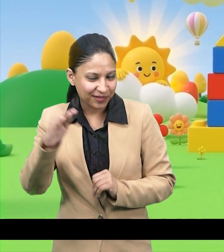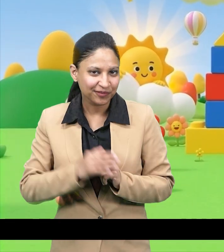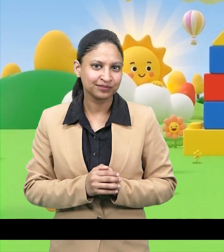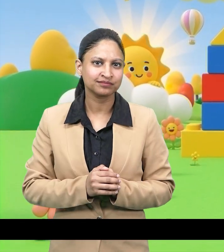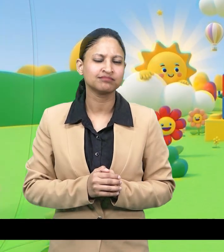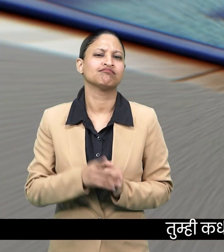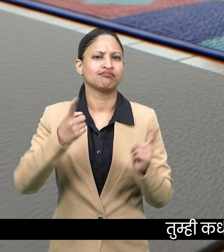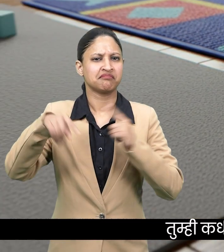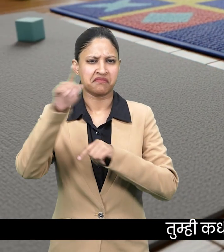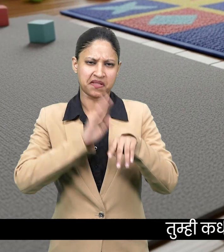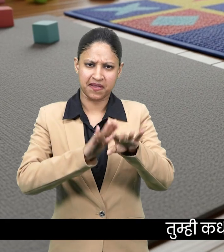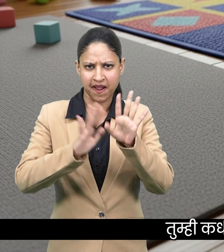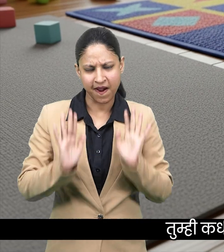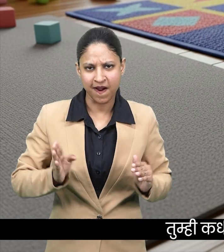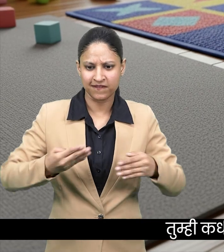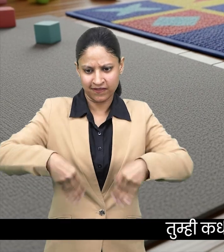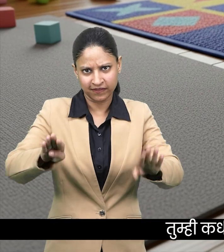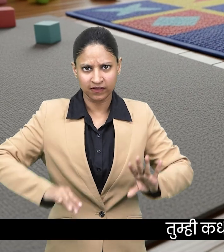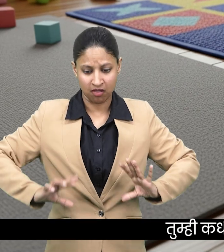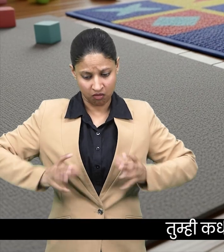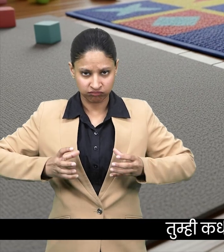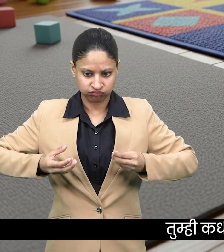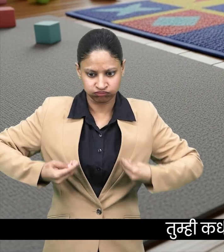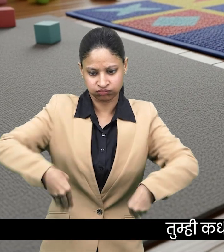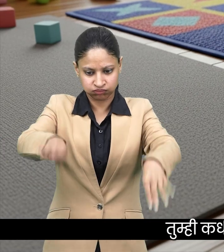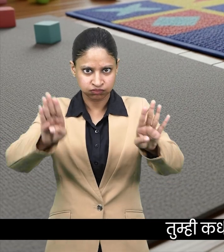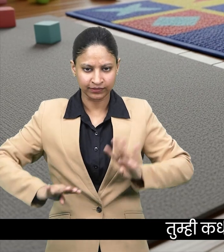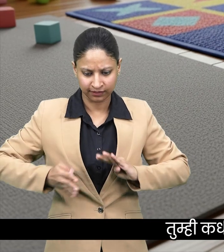नमस्कार मुलांनो, तुम्ही कधी जमिनीवर मॅट पसरवली आहे का?